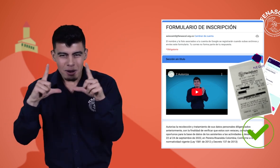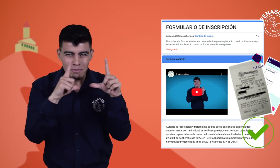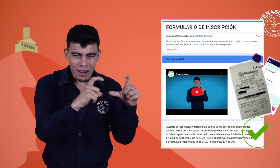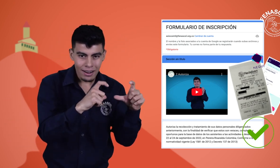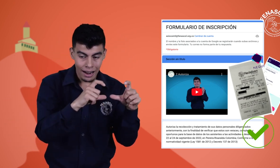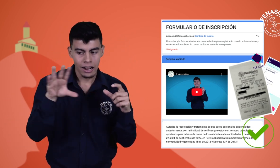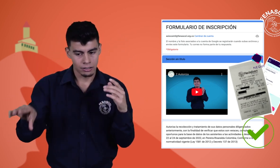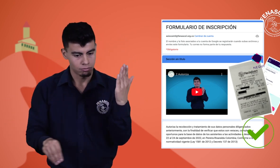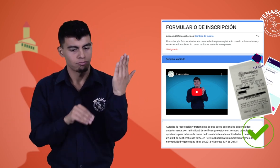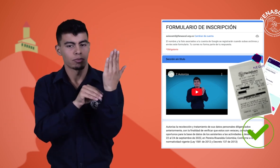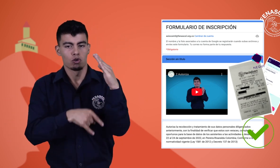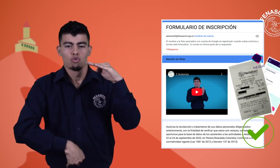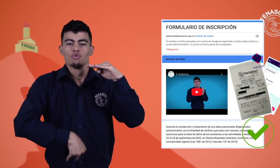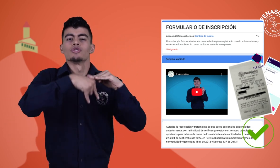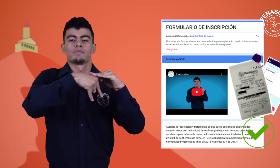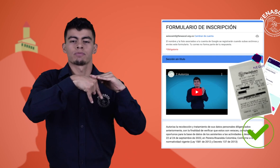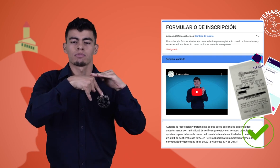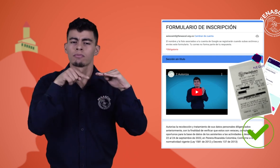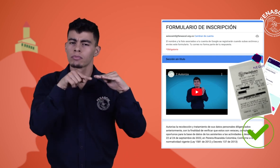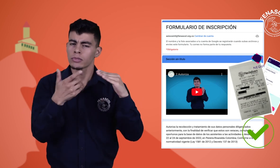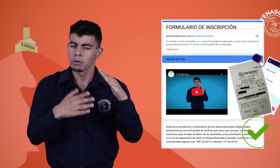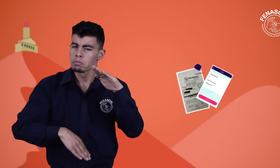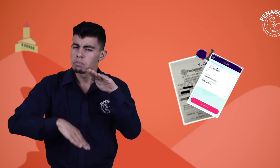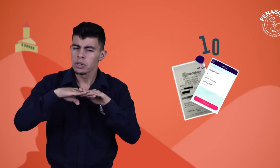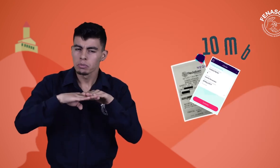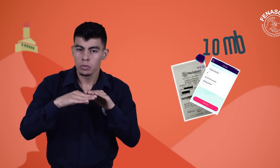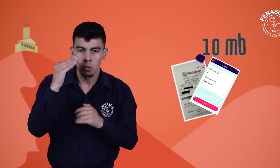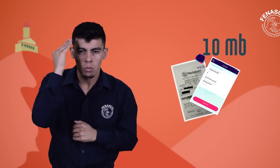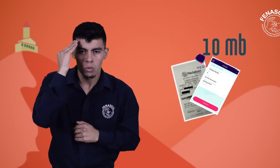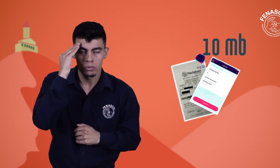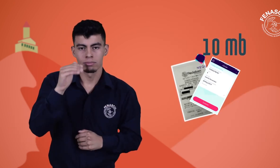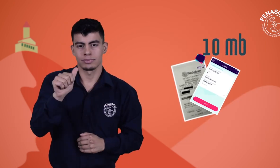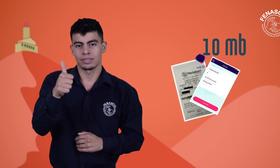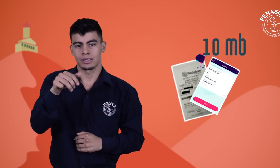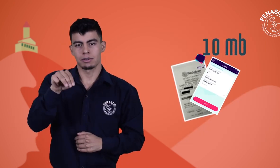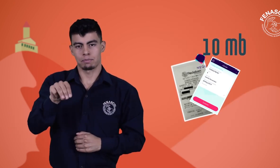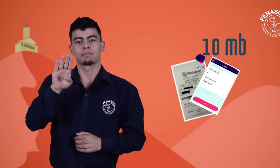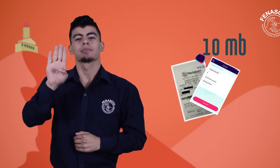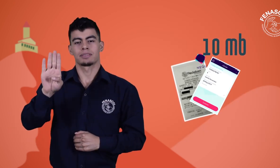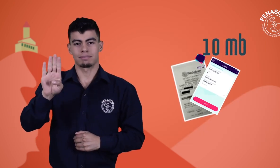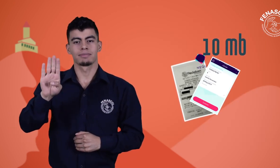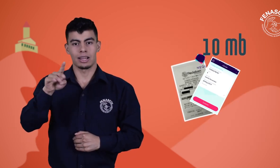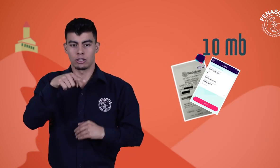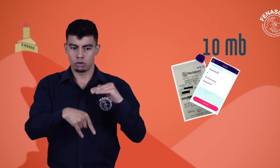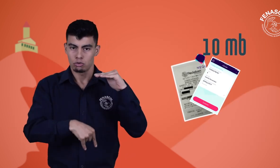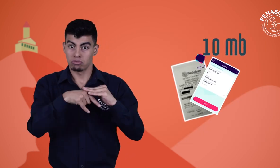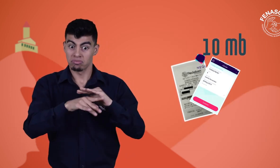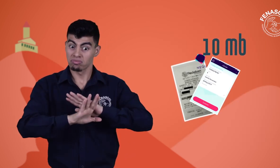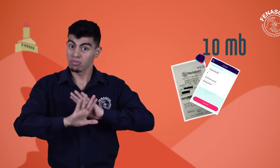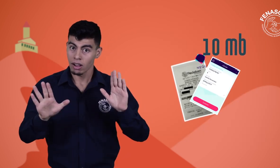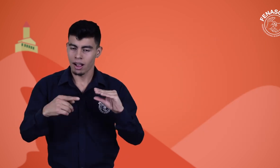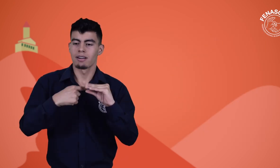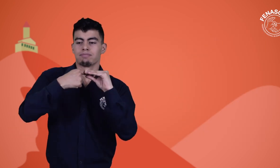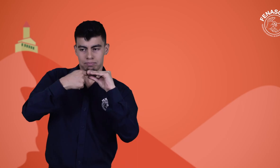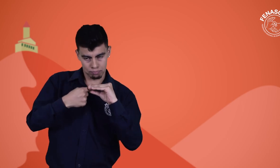no debe superar los 10 megabytes Y por último selecciona el botón enviar